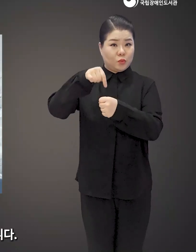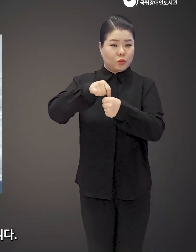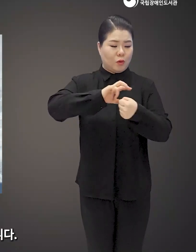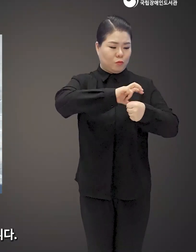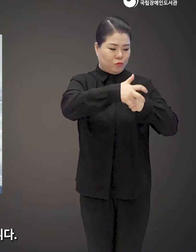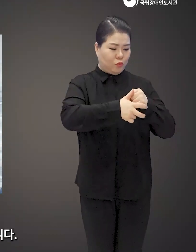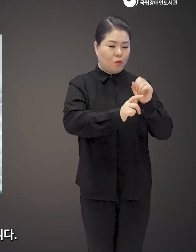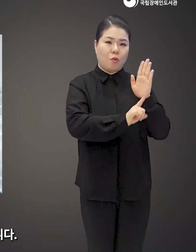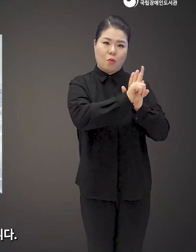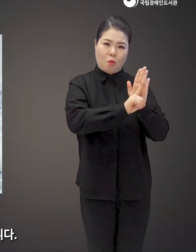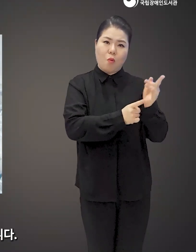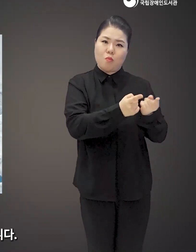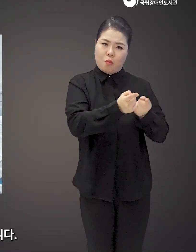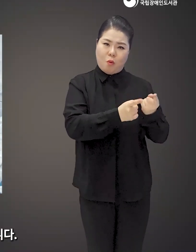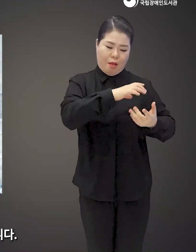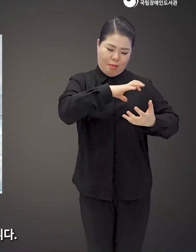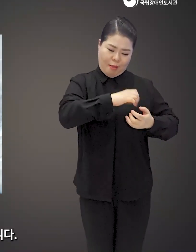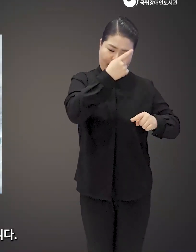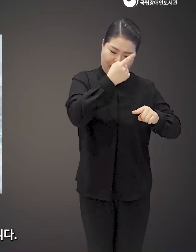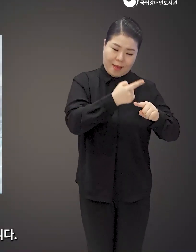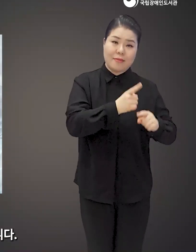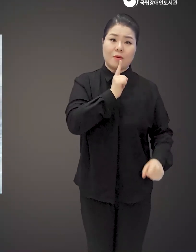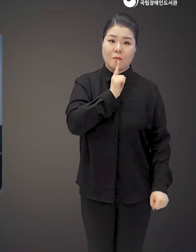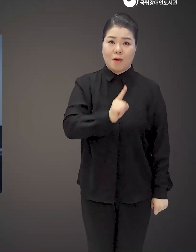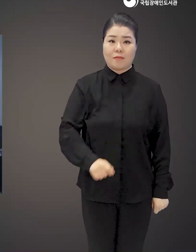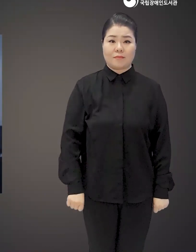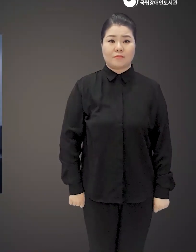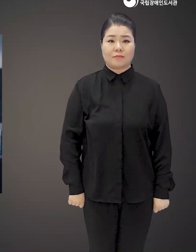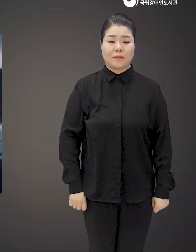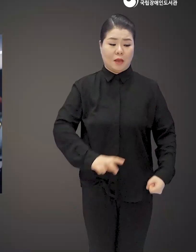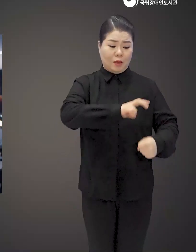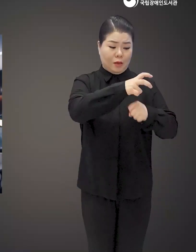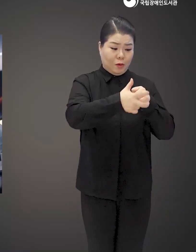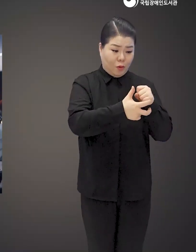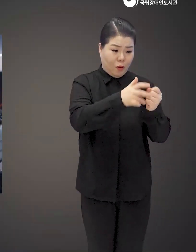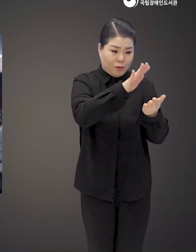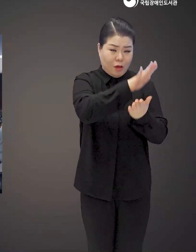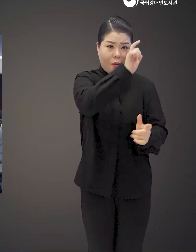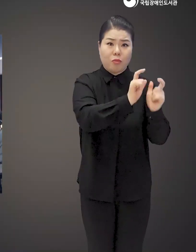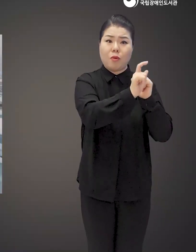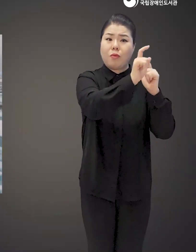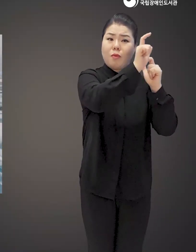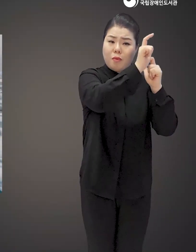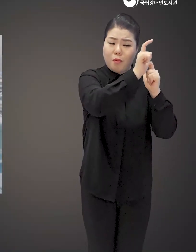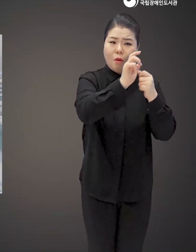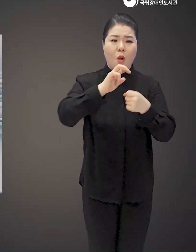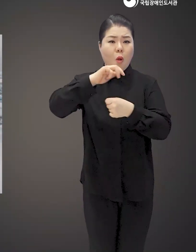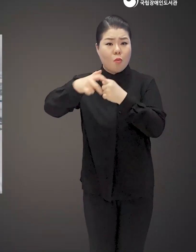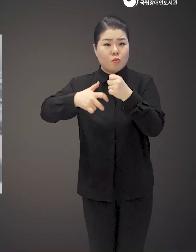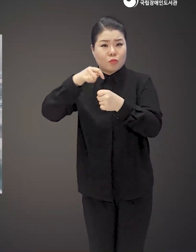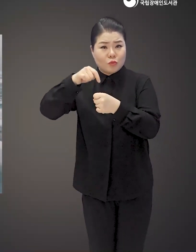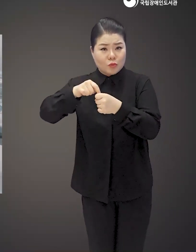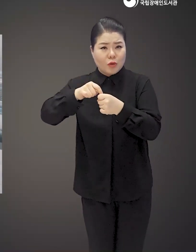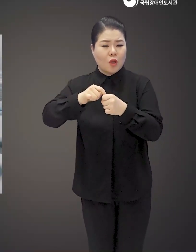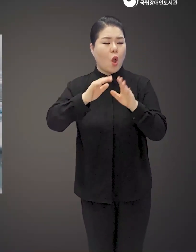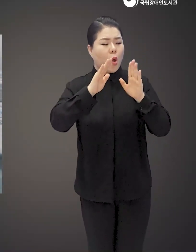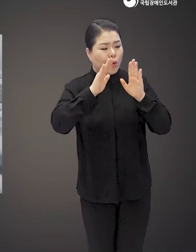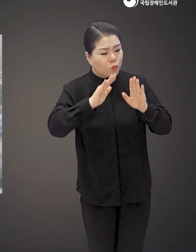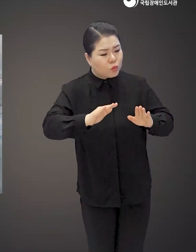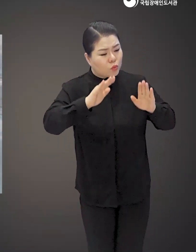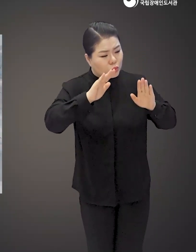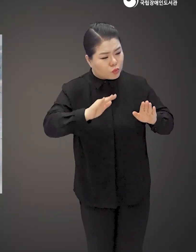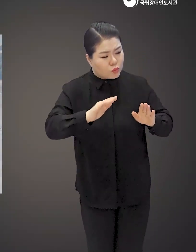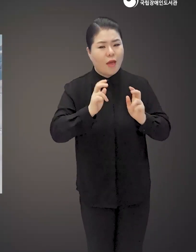기후를 조절하는 심장이라고들 말합니다. 점점 뜨거워지는 지구를 북극이 후 하며